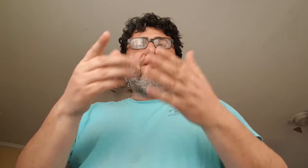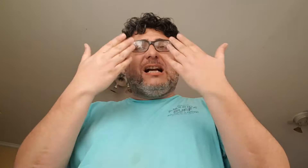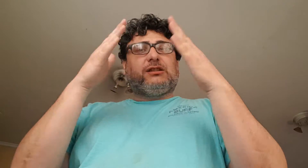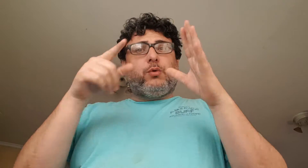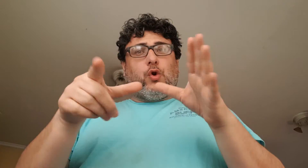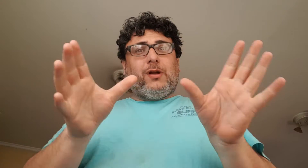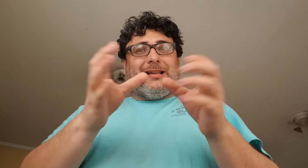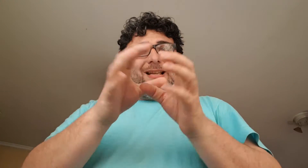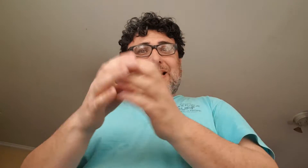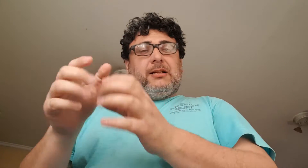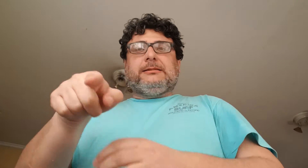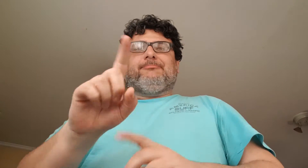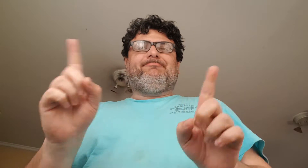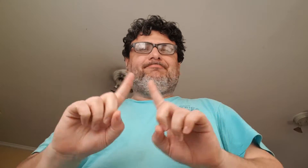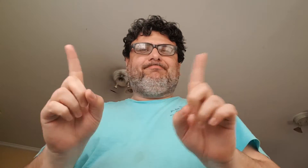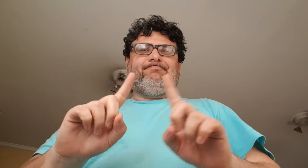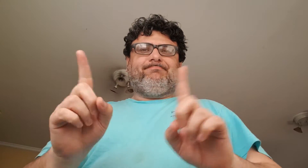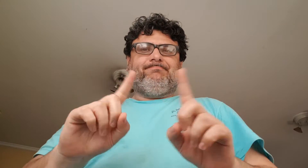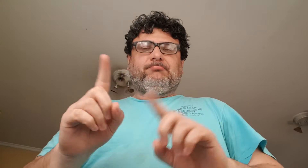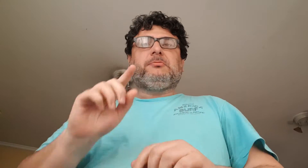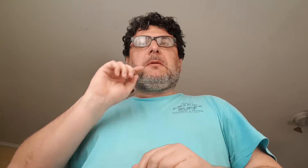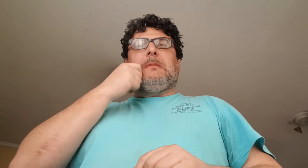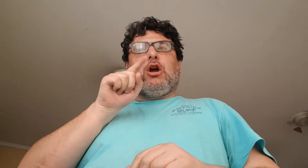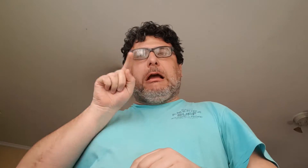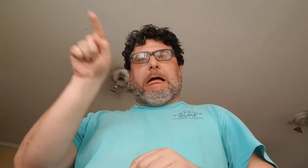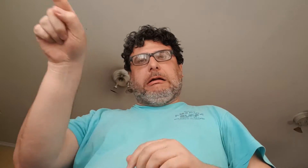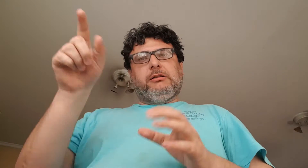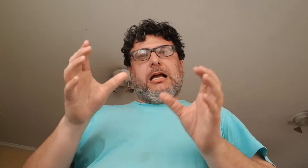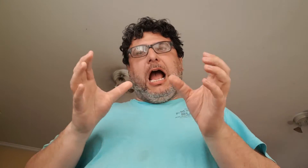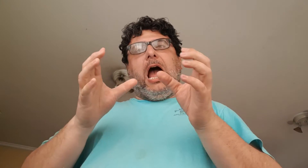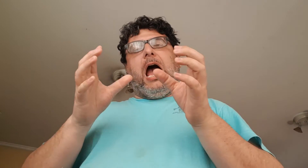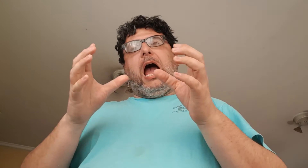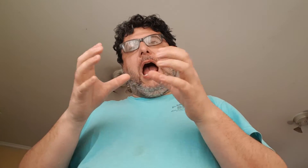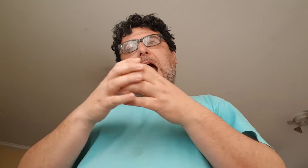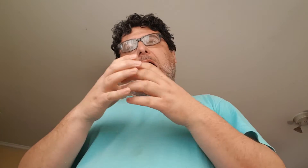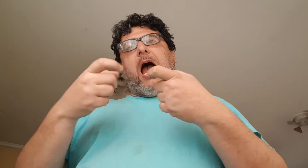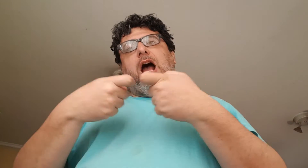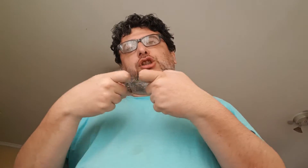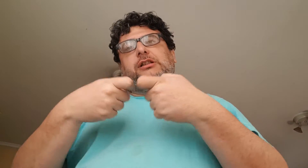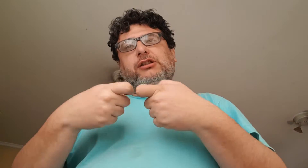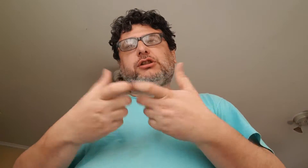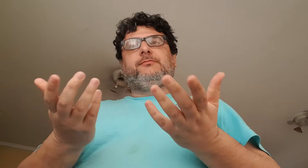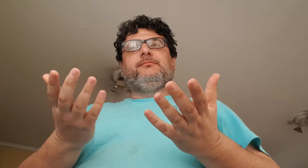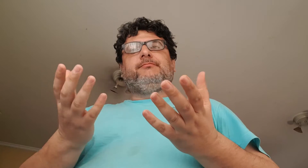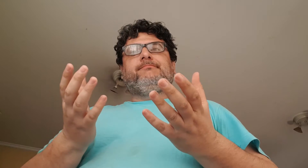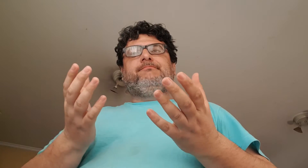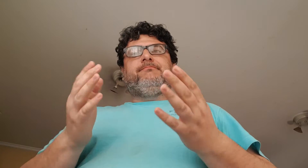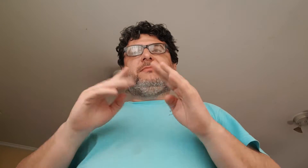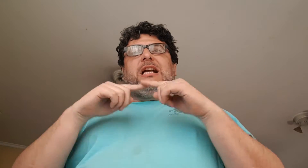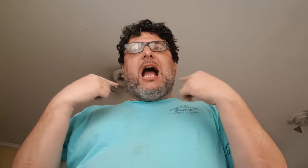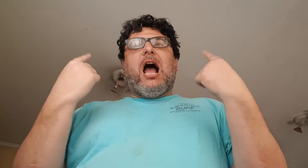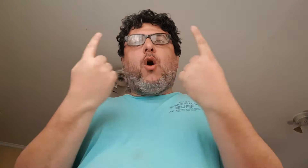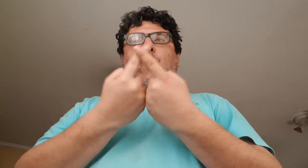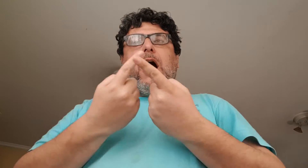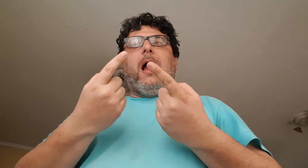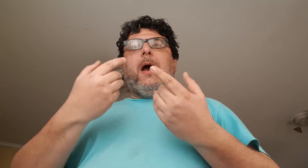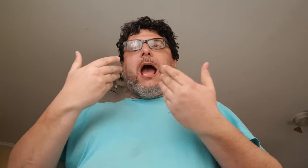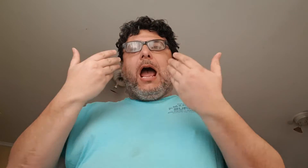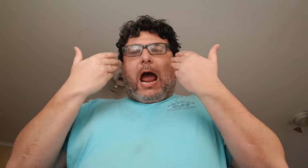oficializado como presidente el que hoy es presidente en ejercicio, el expresidente Michel Temer, del Partido del Movimiento